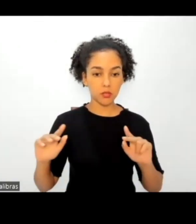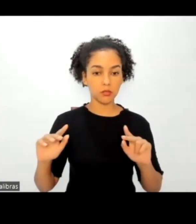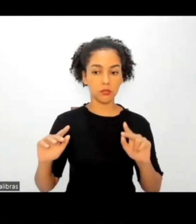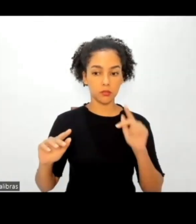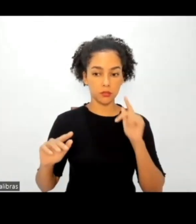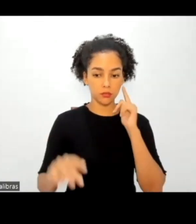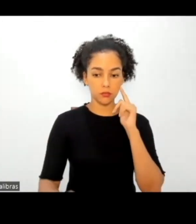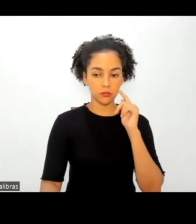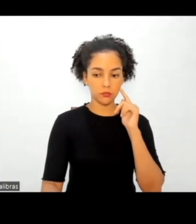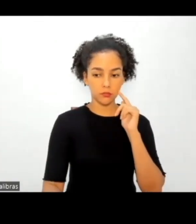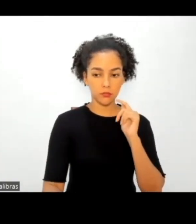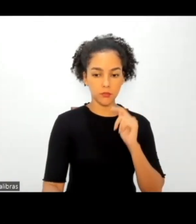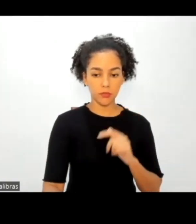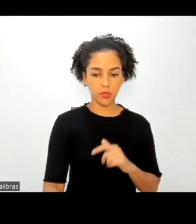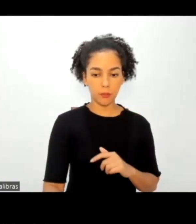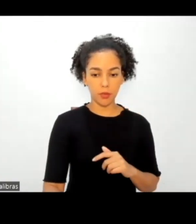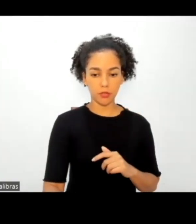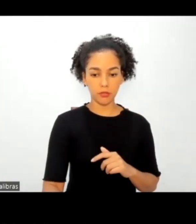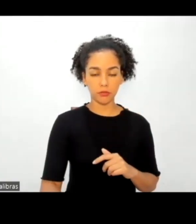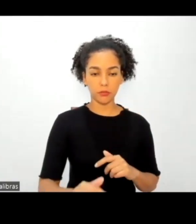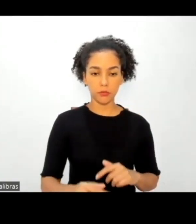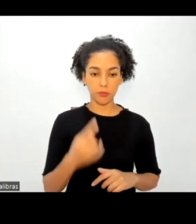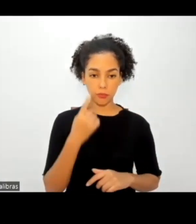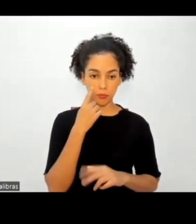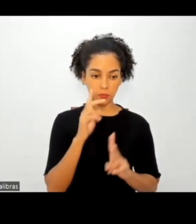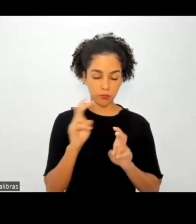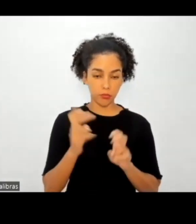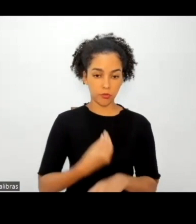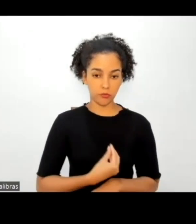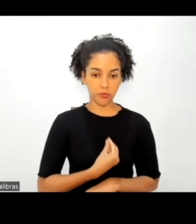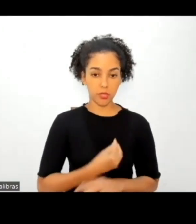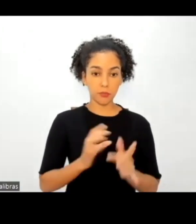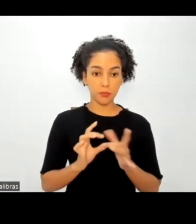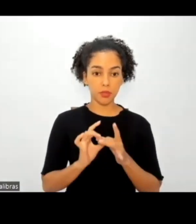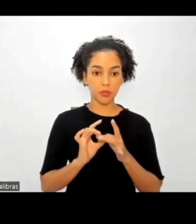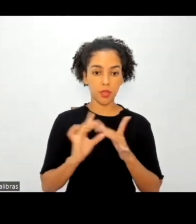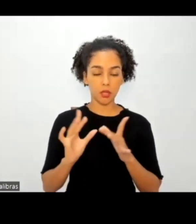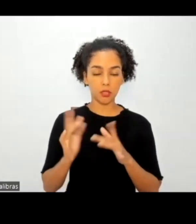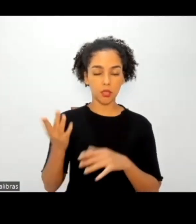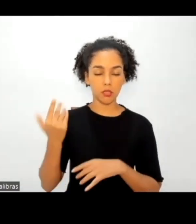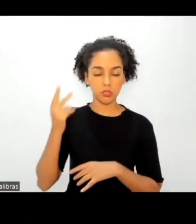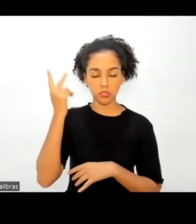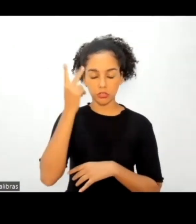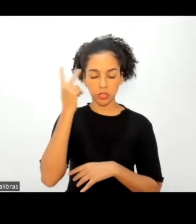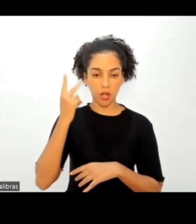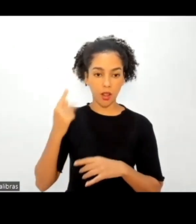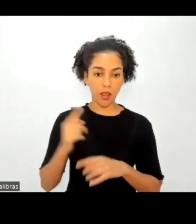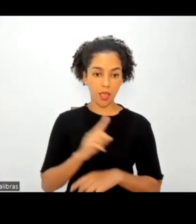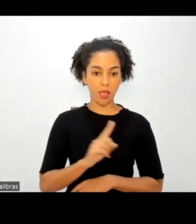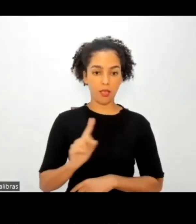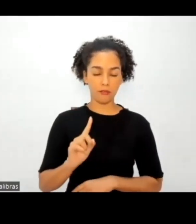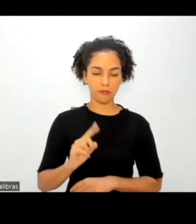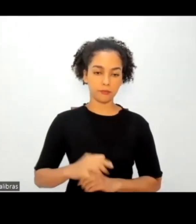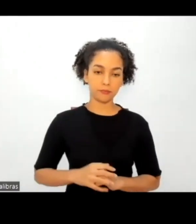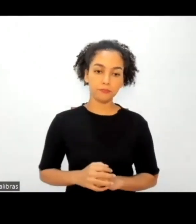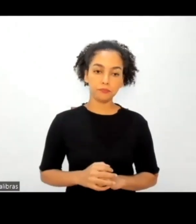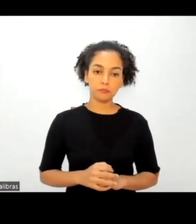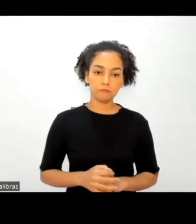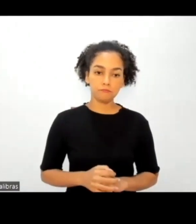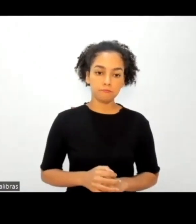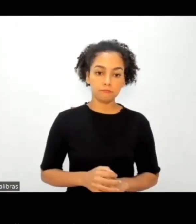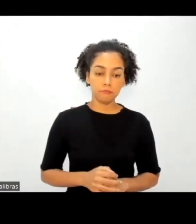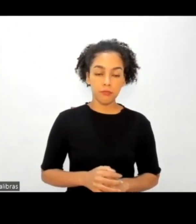construção de vida e liberdade, reafirmando esse legado construído historicamente, né? Inclusive, não é sem motivos, né? Quando a gente, né,